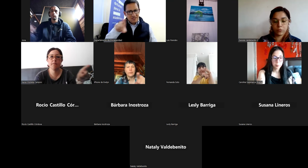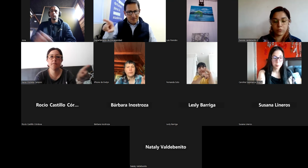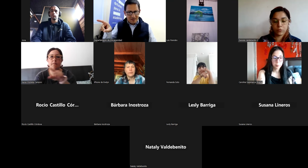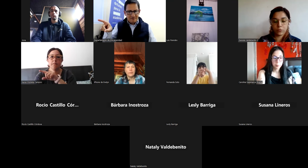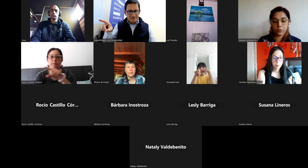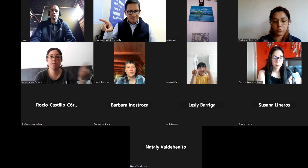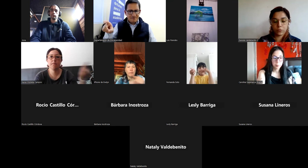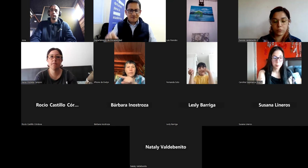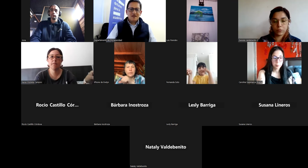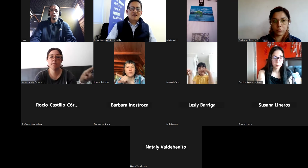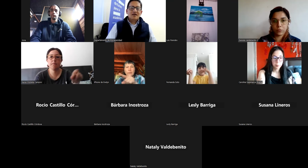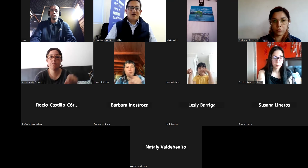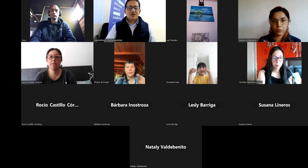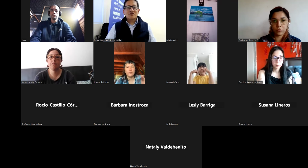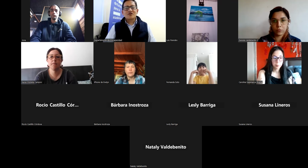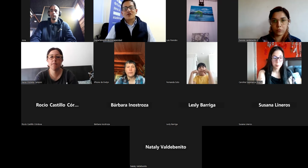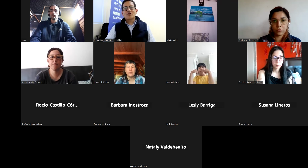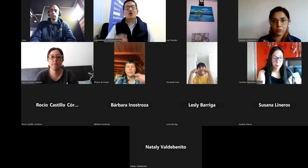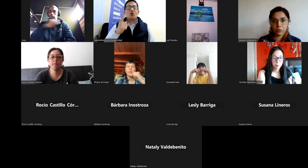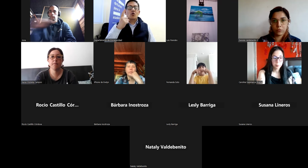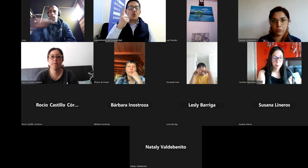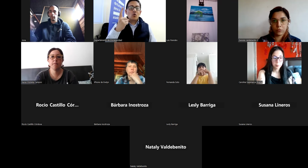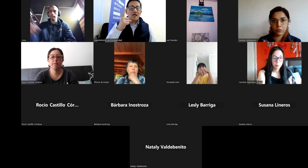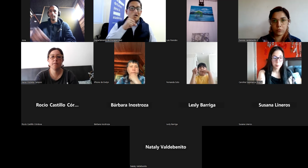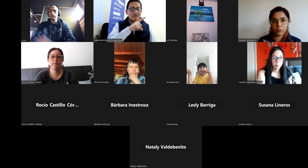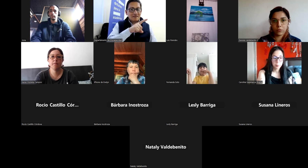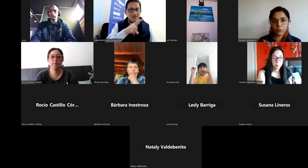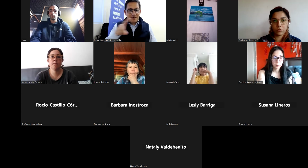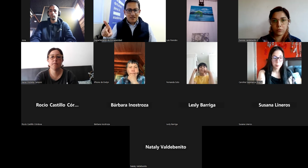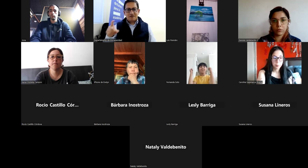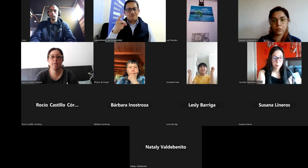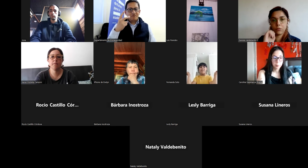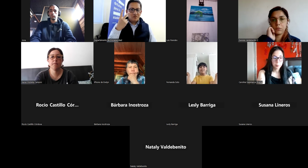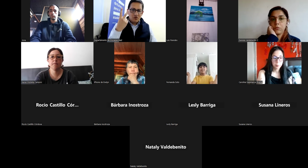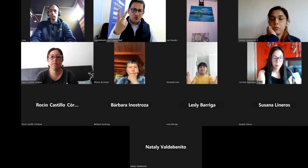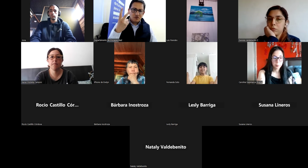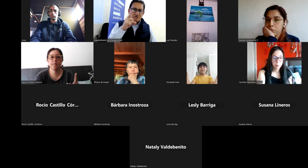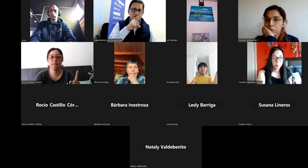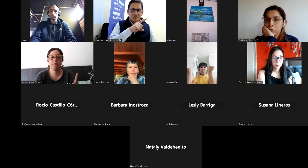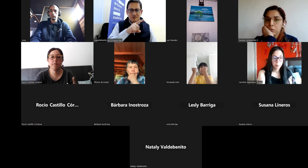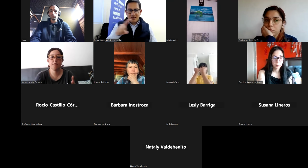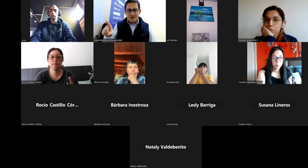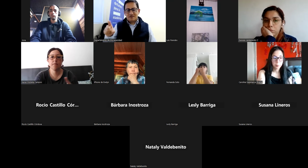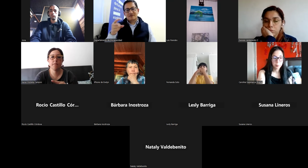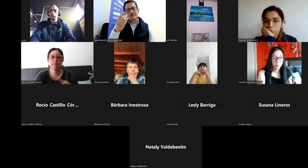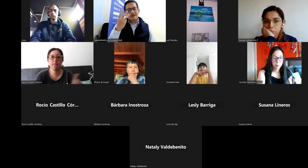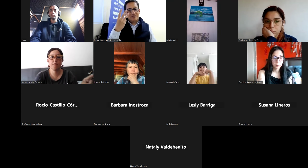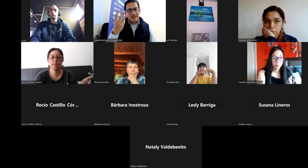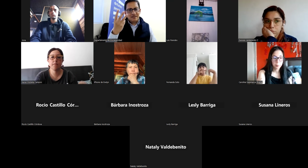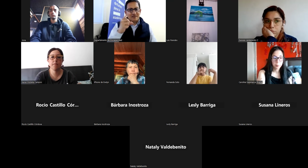semana. Entonces, si yo digo una semana, dos semanas, tres